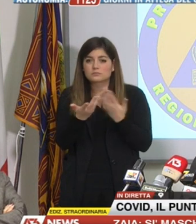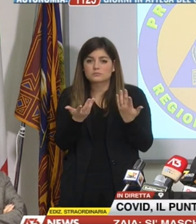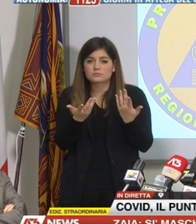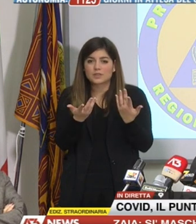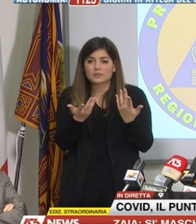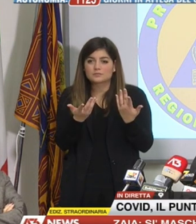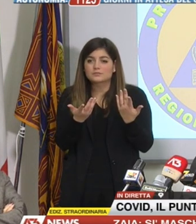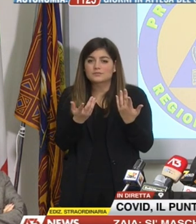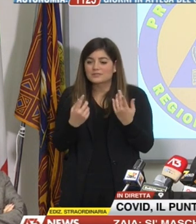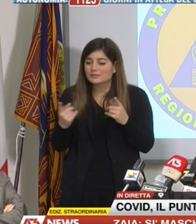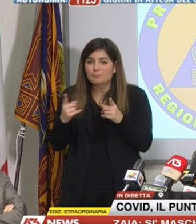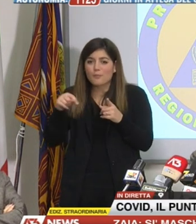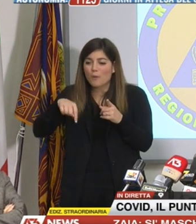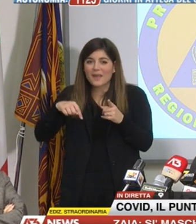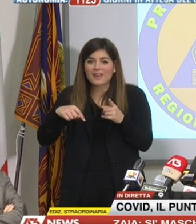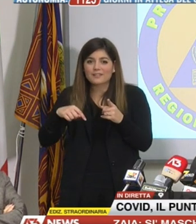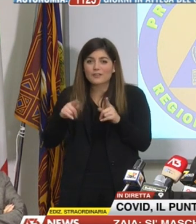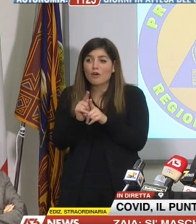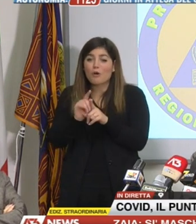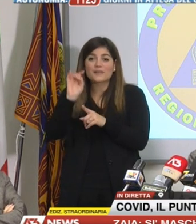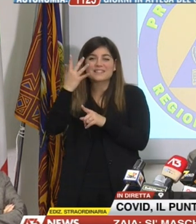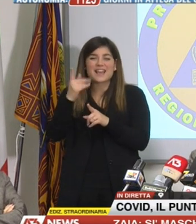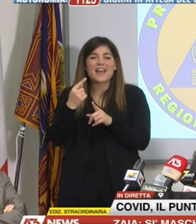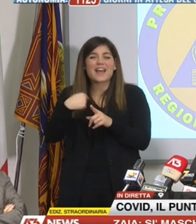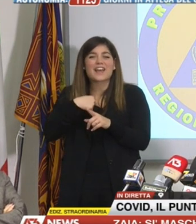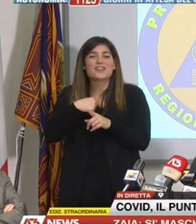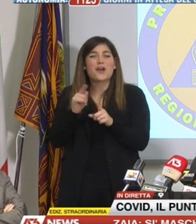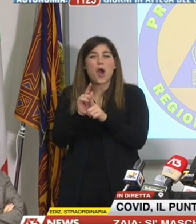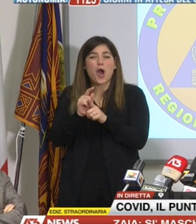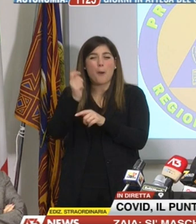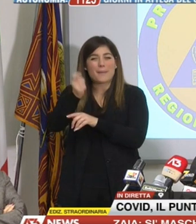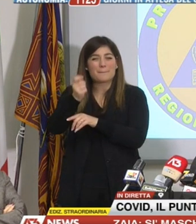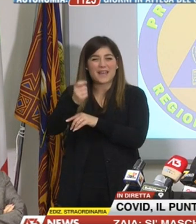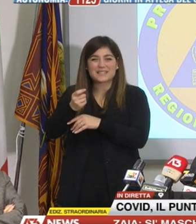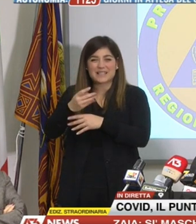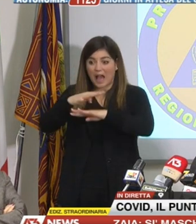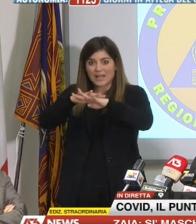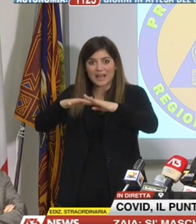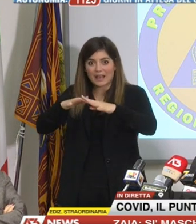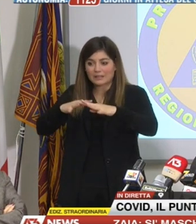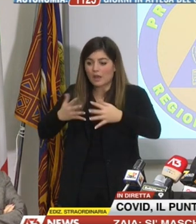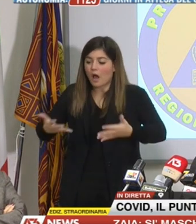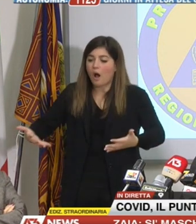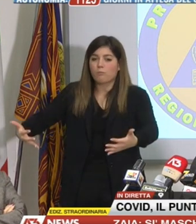nel frattempo la rete mi pesca a strascico una montagna di positivi che mai troverei.